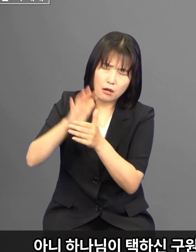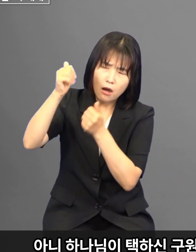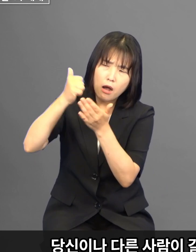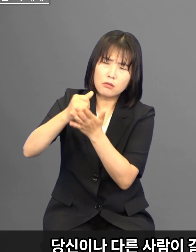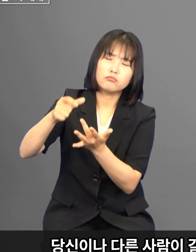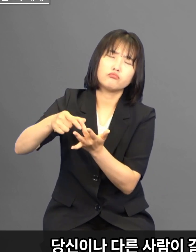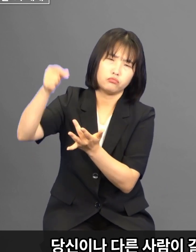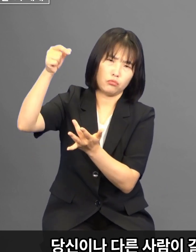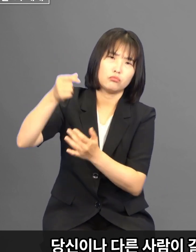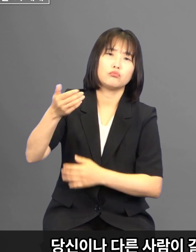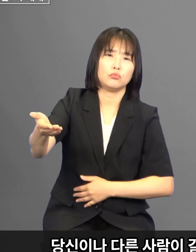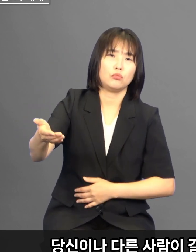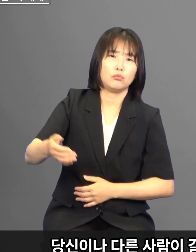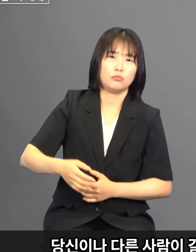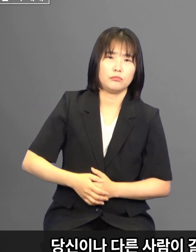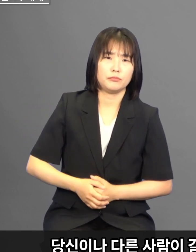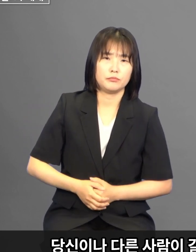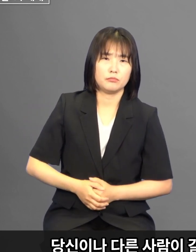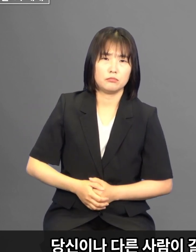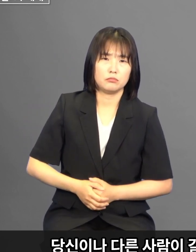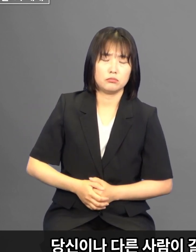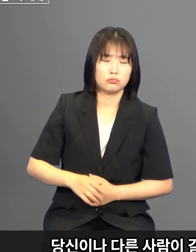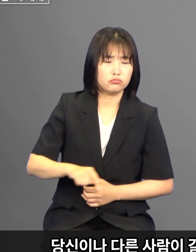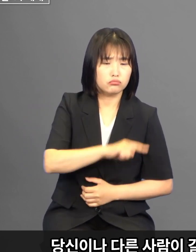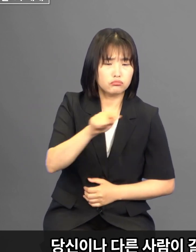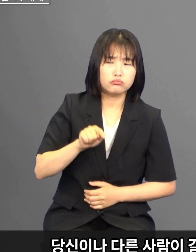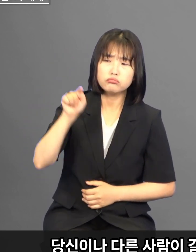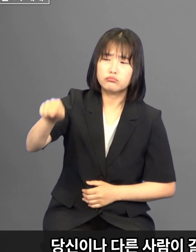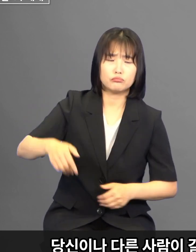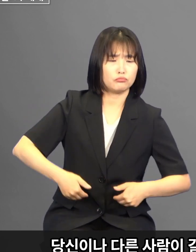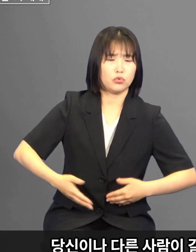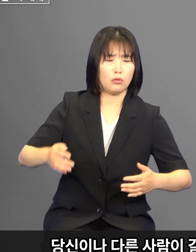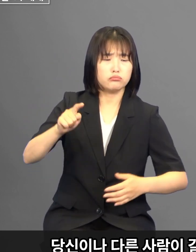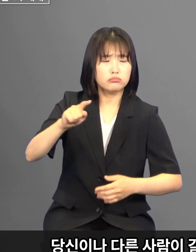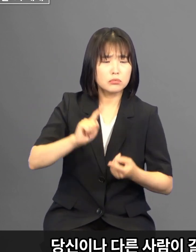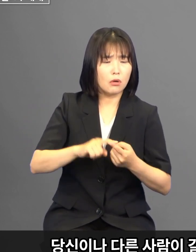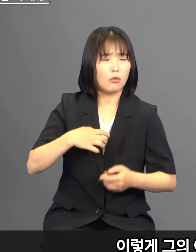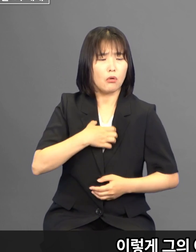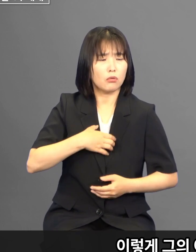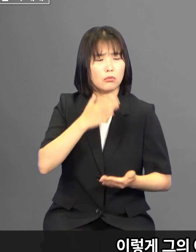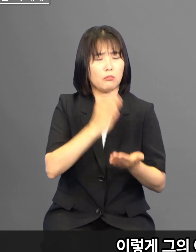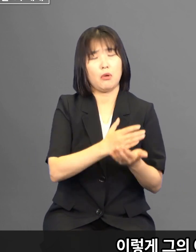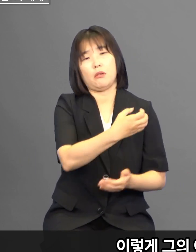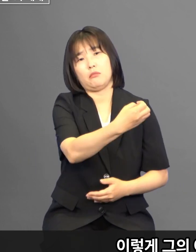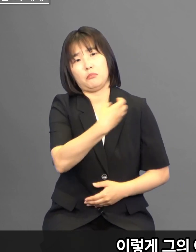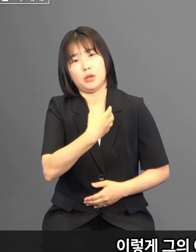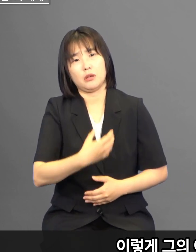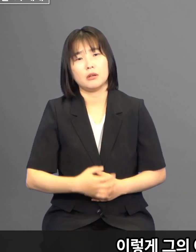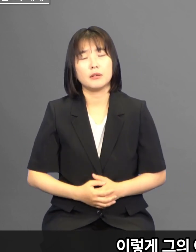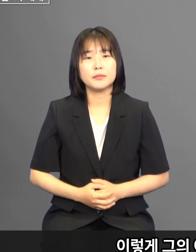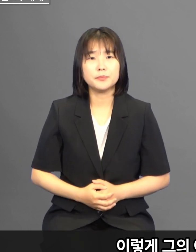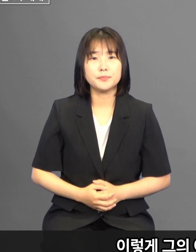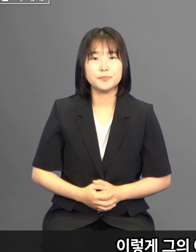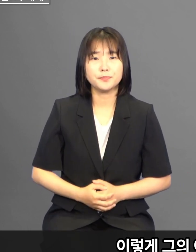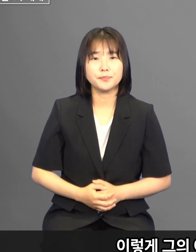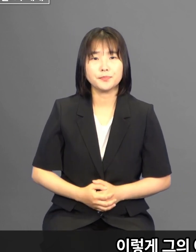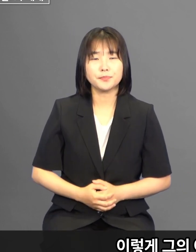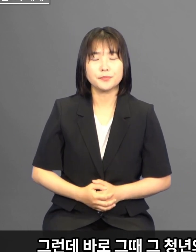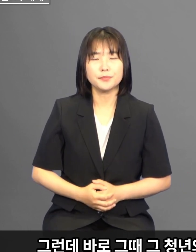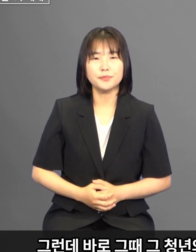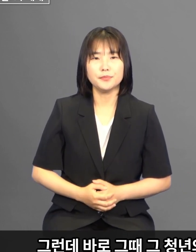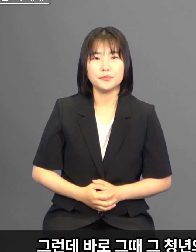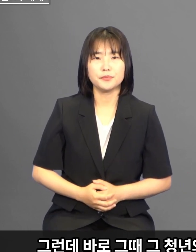테니까 당신이나 다른 사람이 갈 필요가 없네. 그런 걸 걱정하지 마. 이렇게 그의 어떤 의지를 꺾는